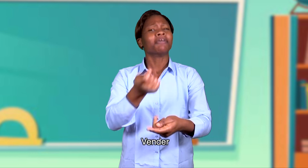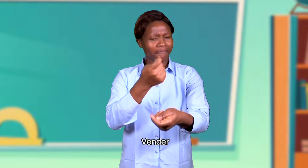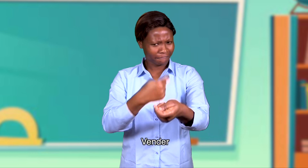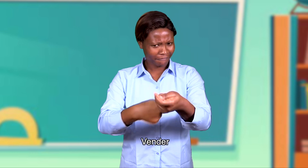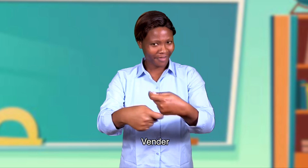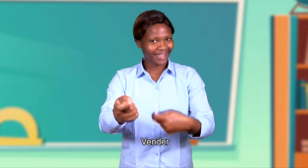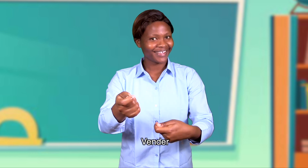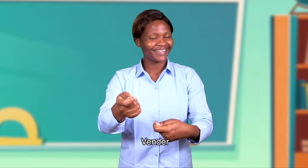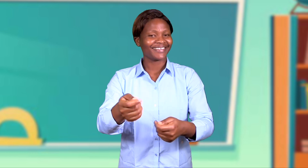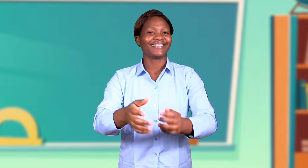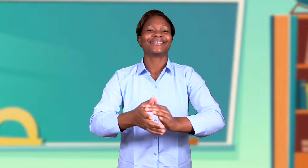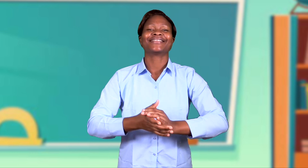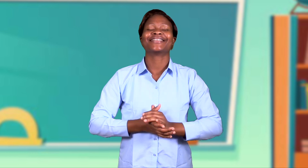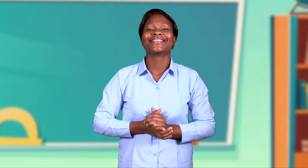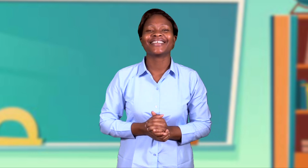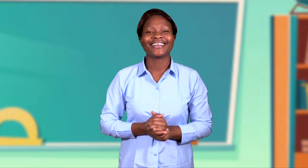vender.